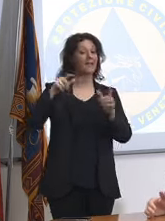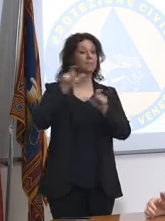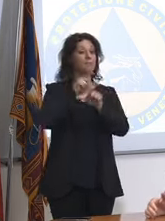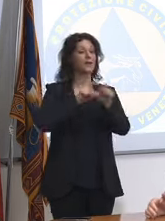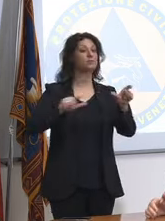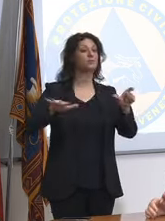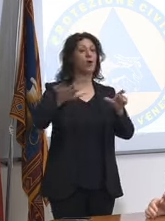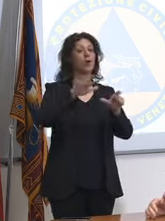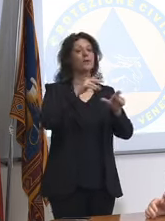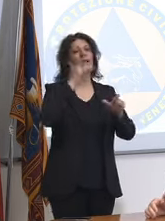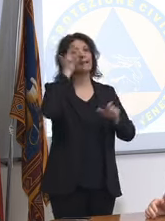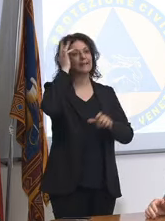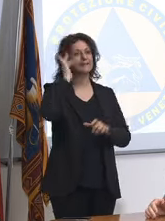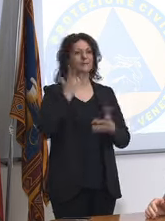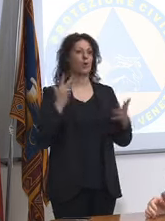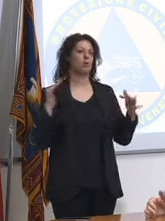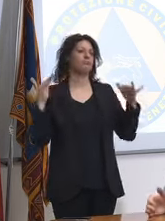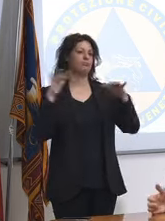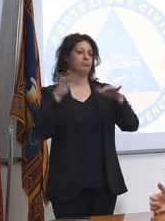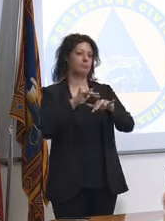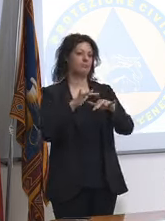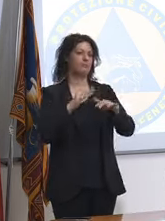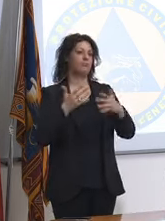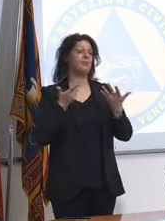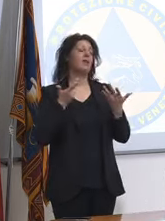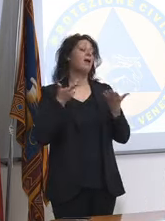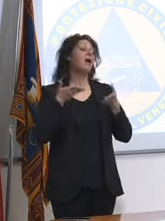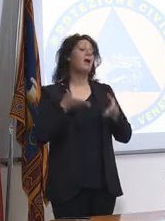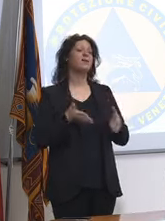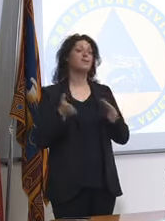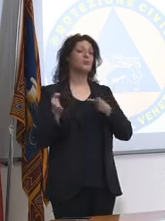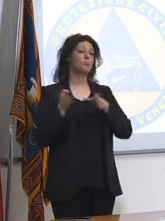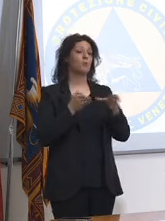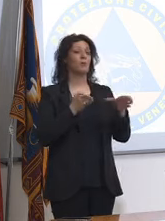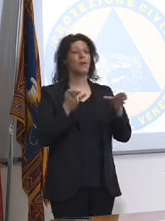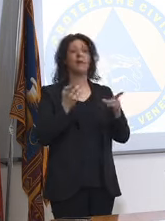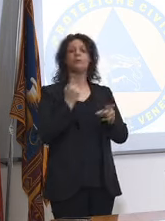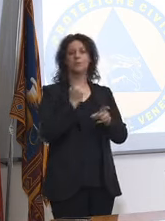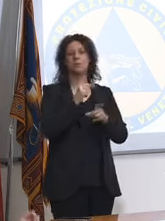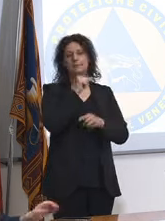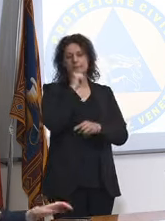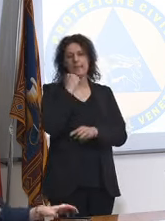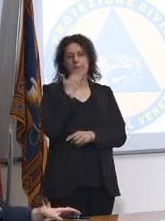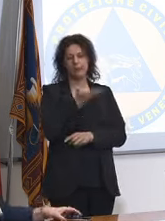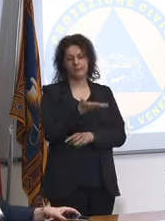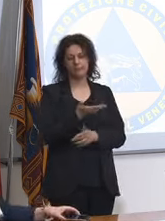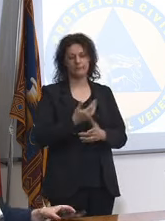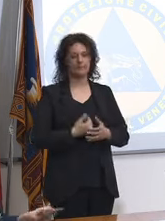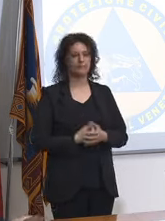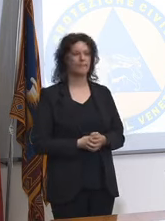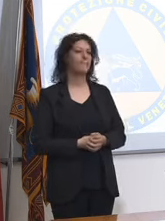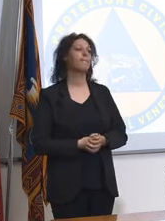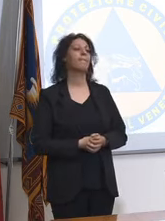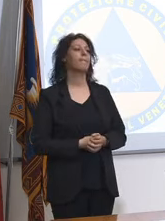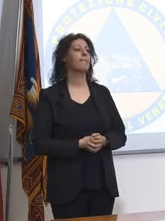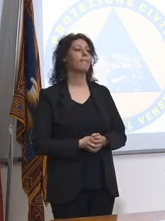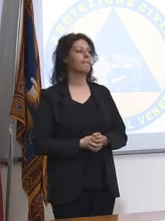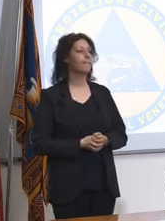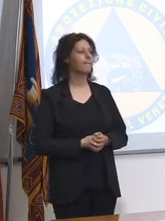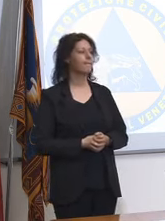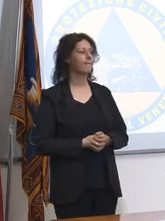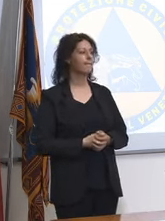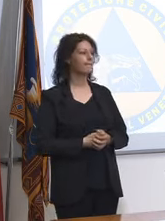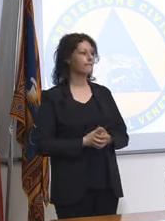più innocente del mondo, ma in questo momento bisogna avere un po' di cura, insomma, di attenzione.